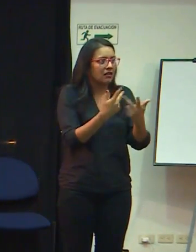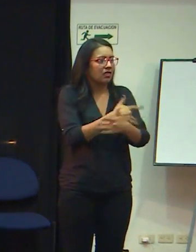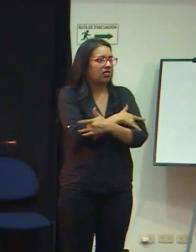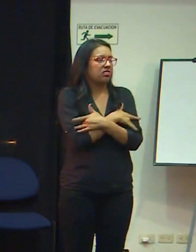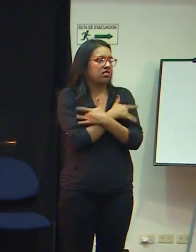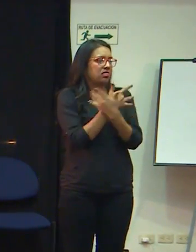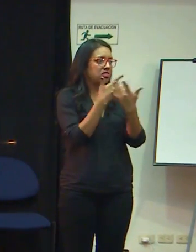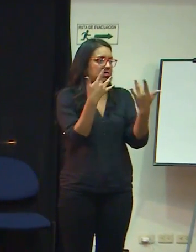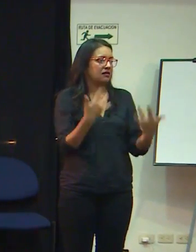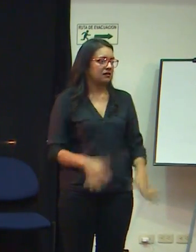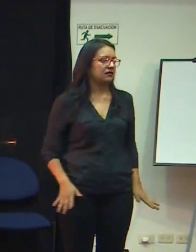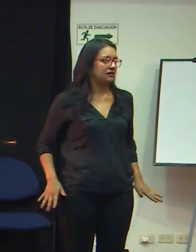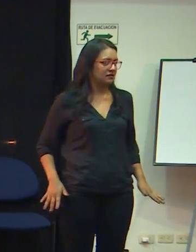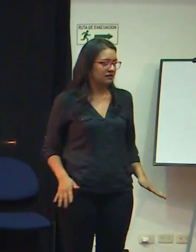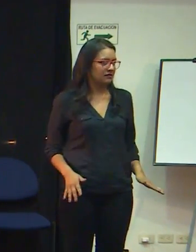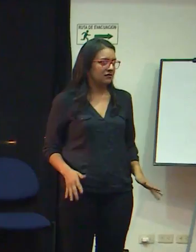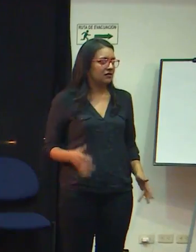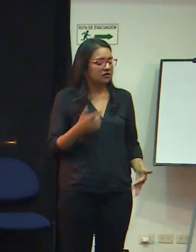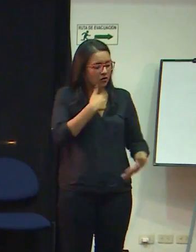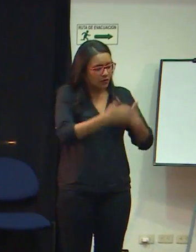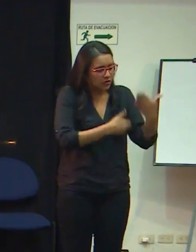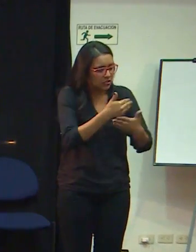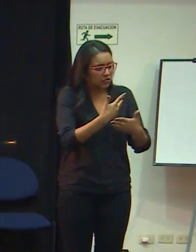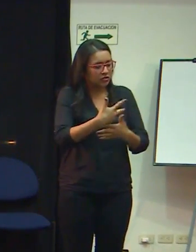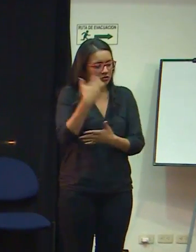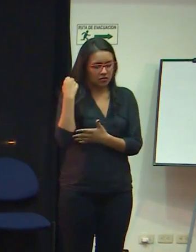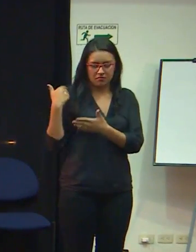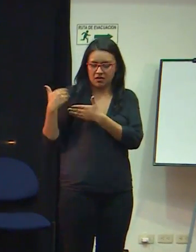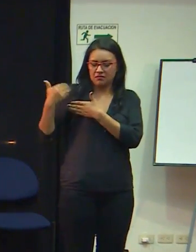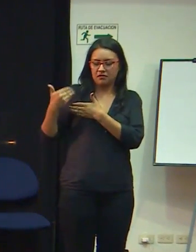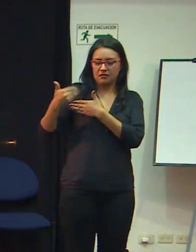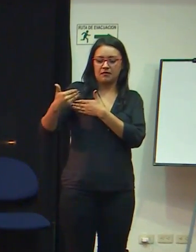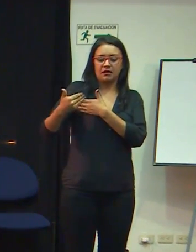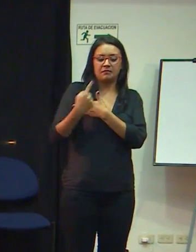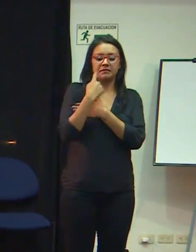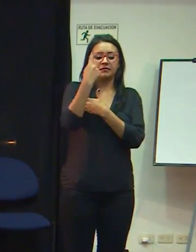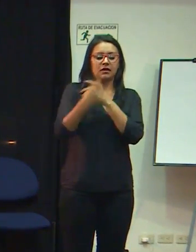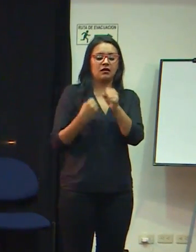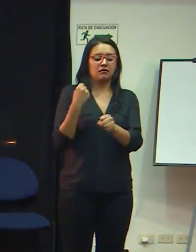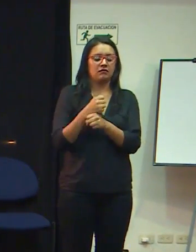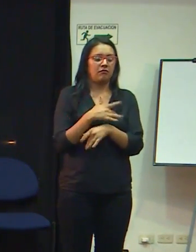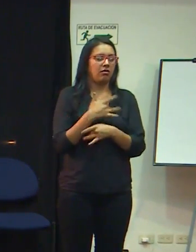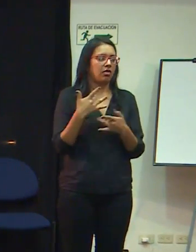desgastante, creería yo, de esos procesos históricos que se han llevado.